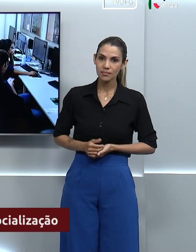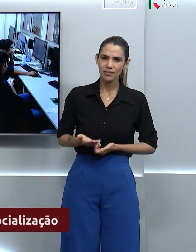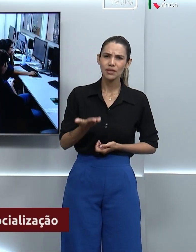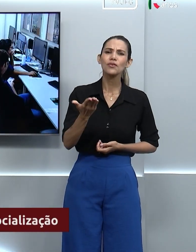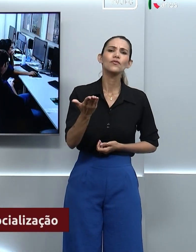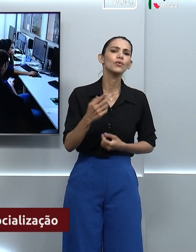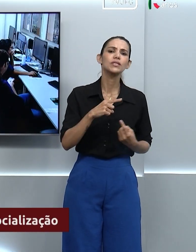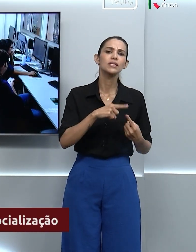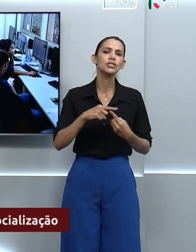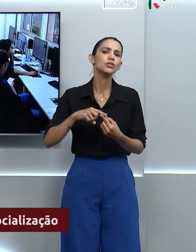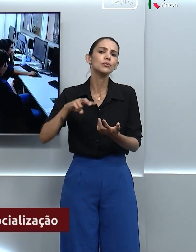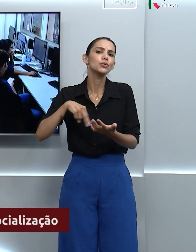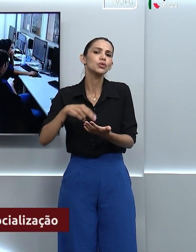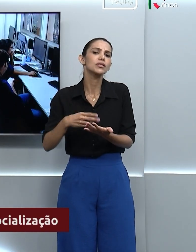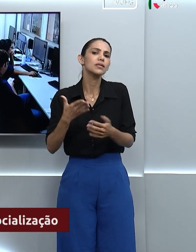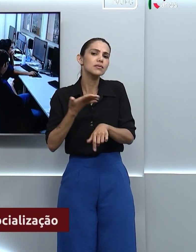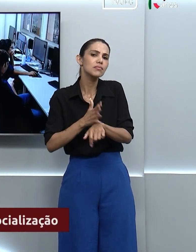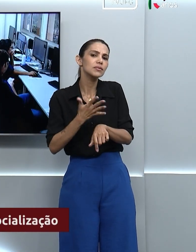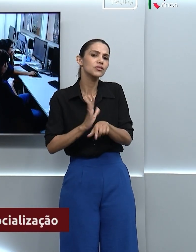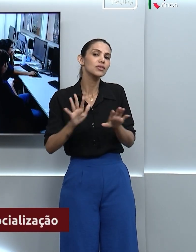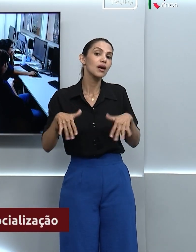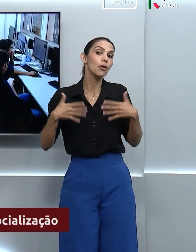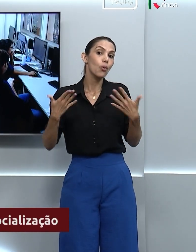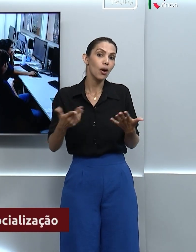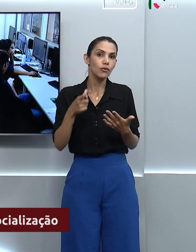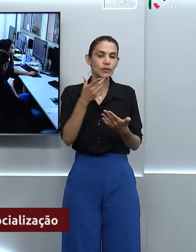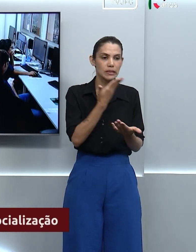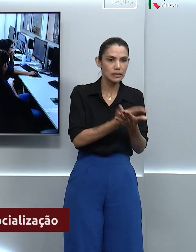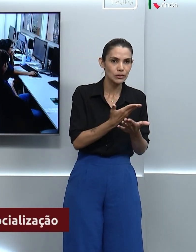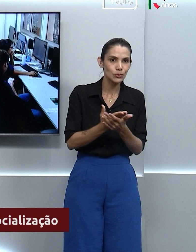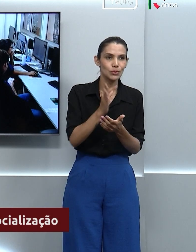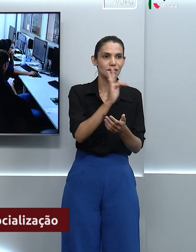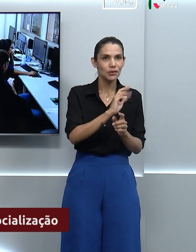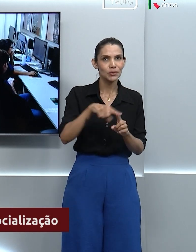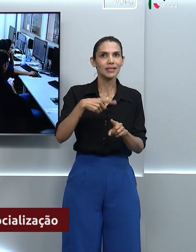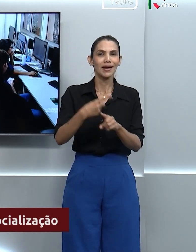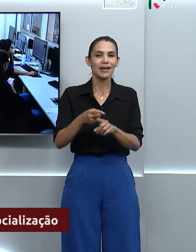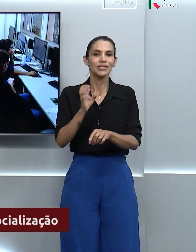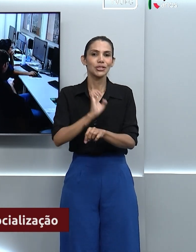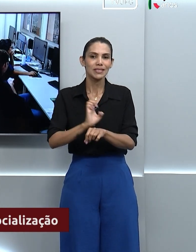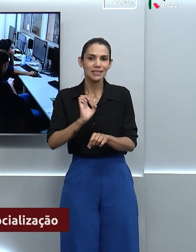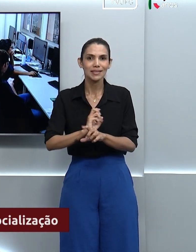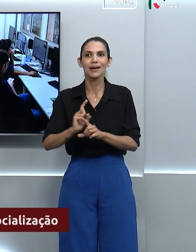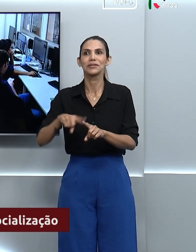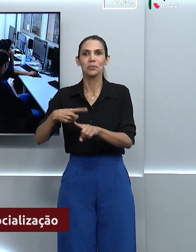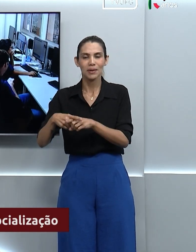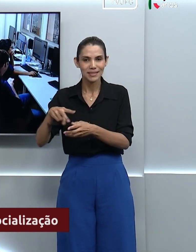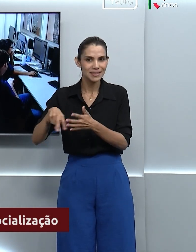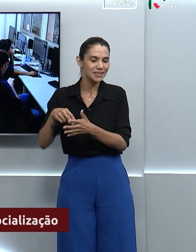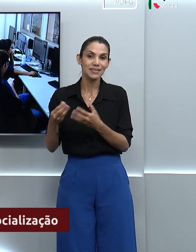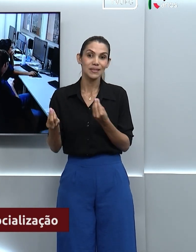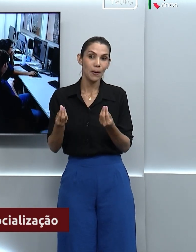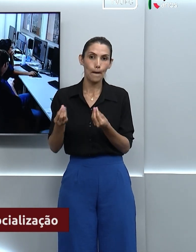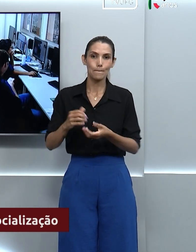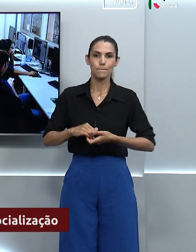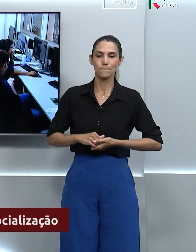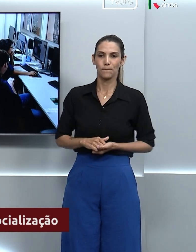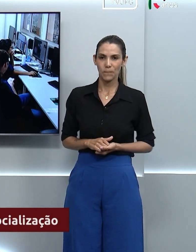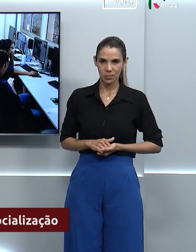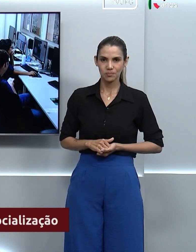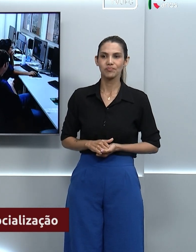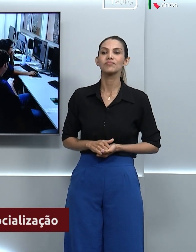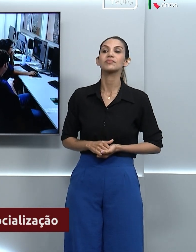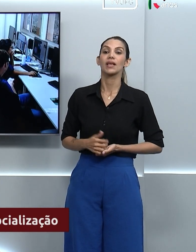quais danças? Atualmente aí no meio de estágio, faculdade, está conseguindo manter essa atividade? Eu faço danças